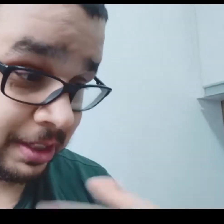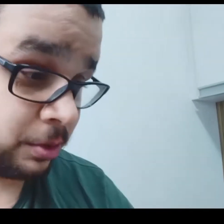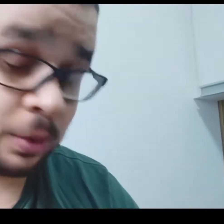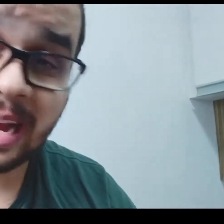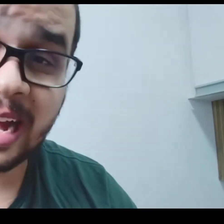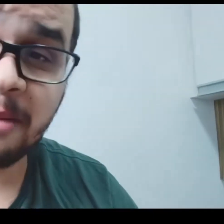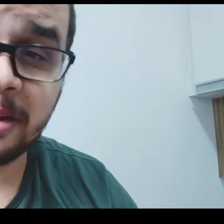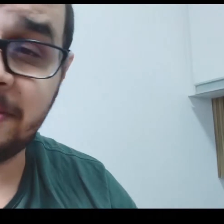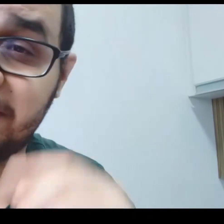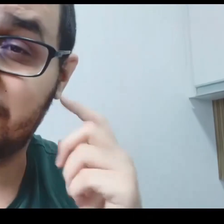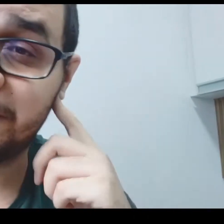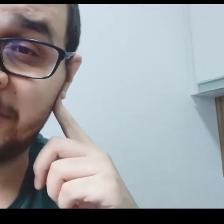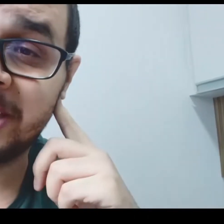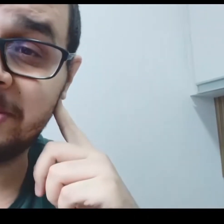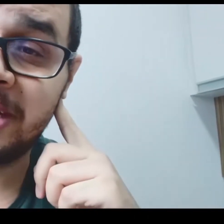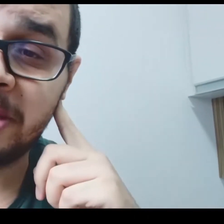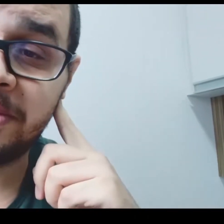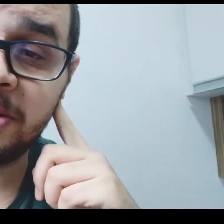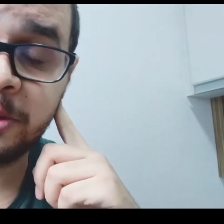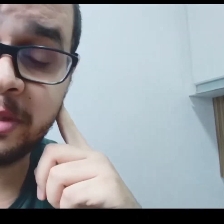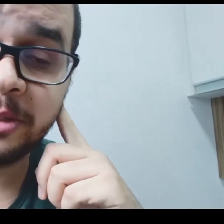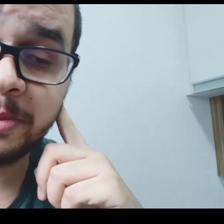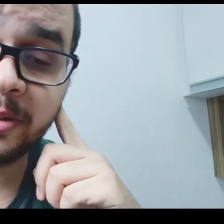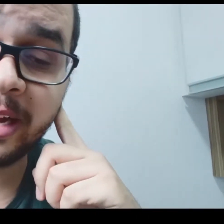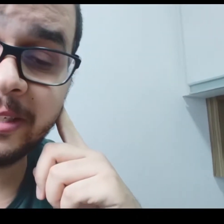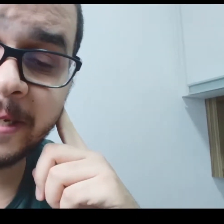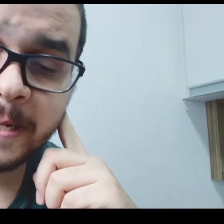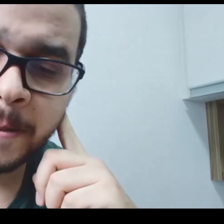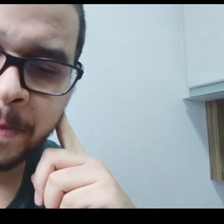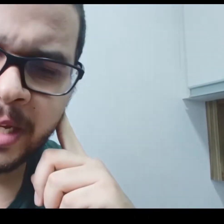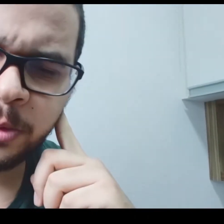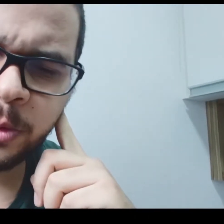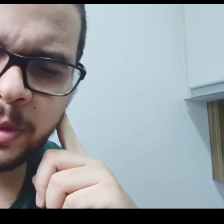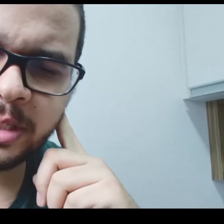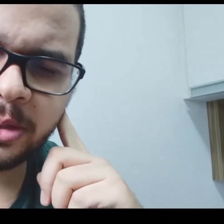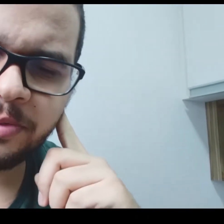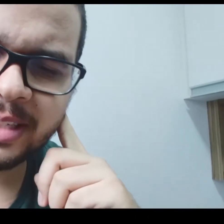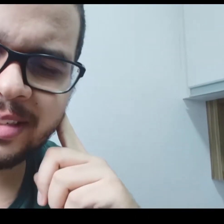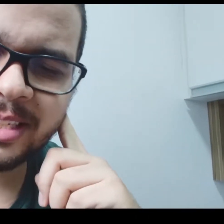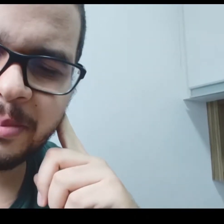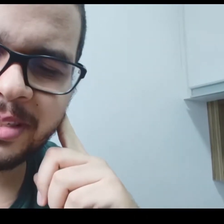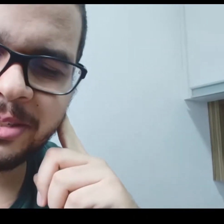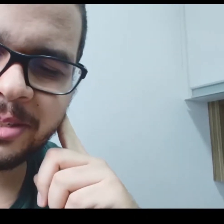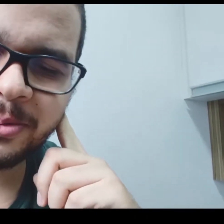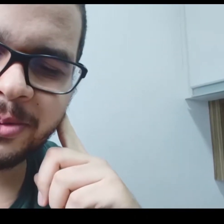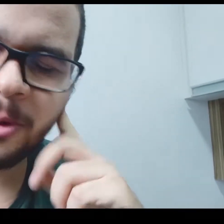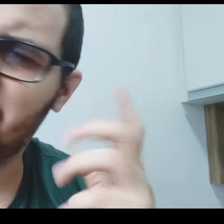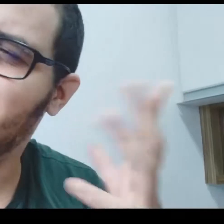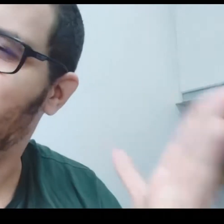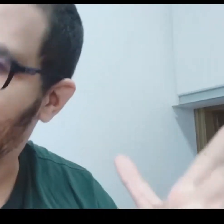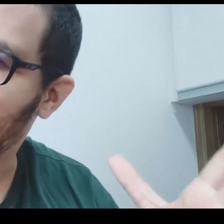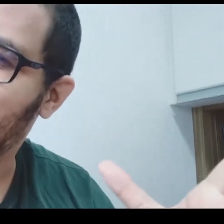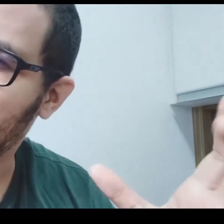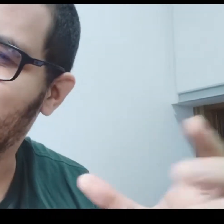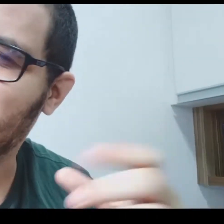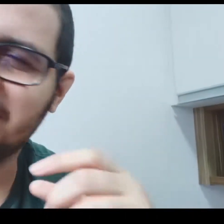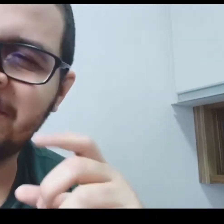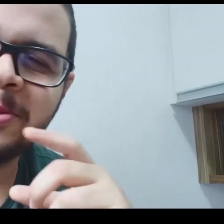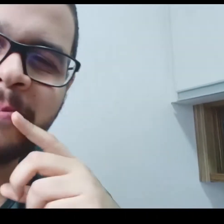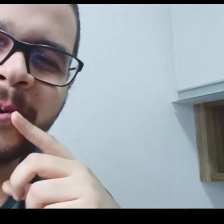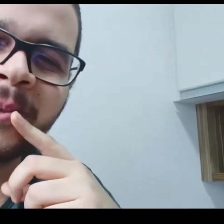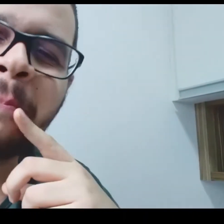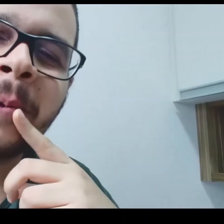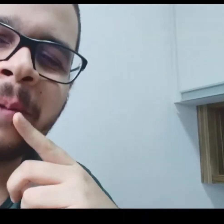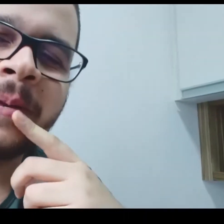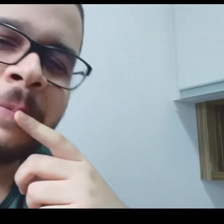estava conseguindo tocar para frente alguns projetos da minha vida, alguns projetos pessoais. E tudo isso eu fazia me sentindo o poderoso, porque eu estava fazendo